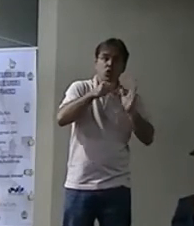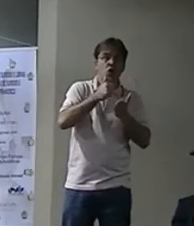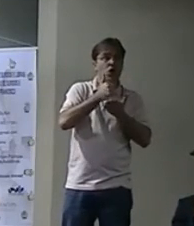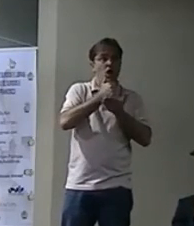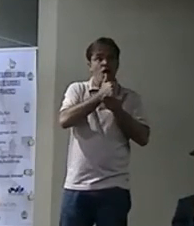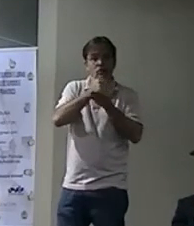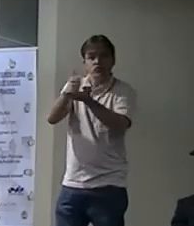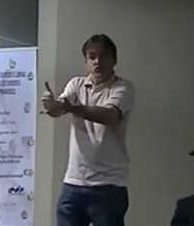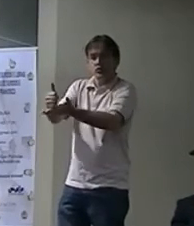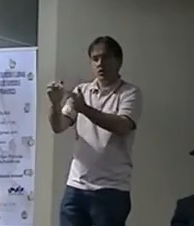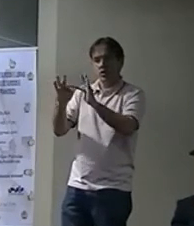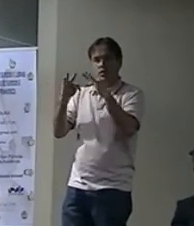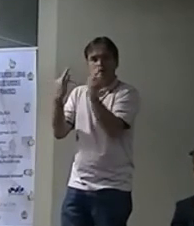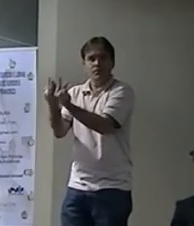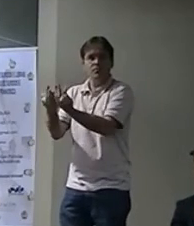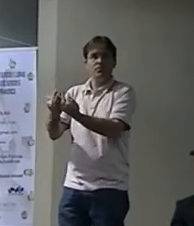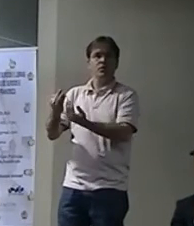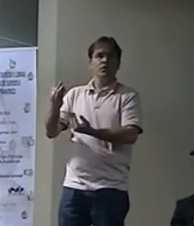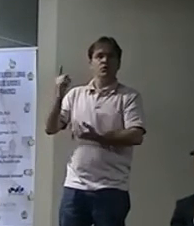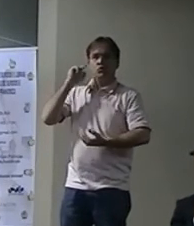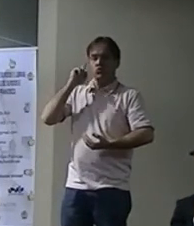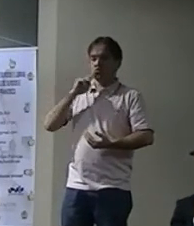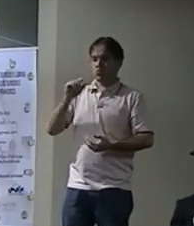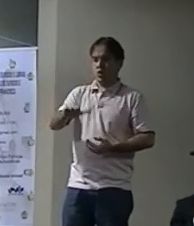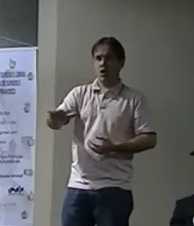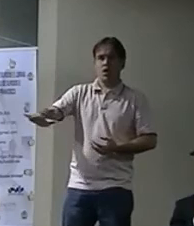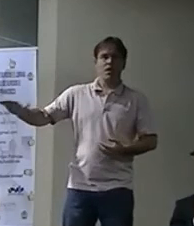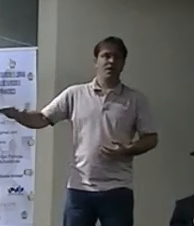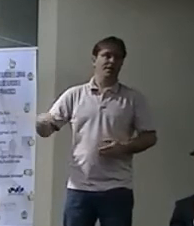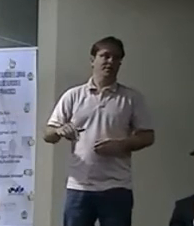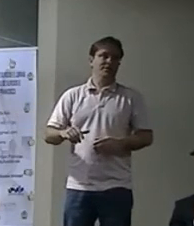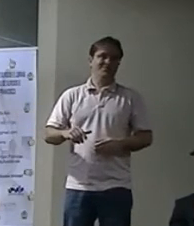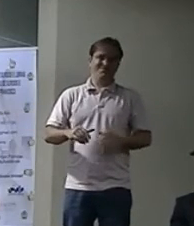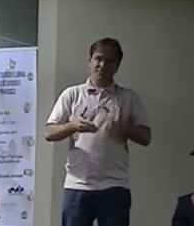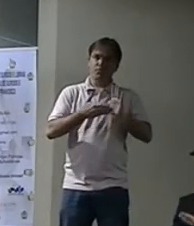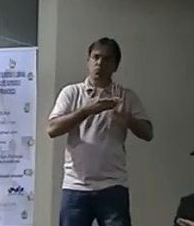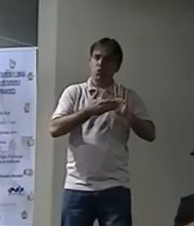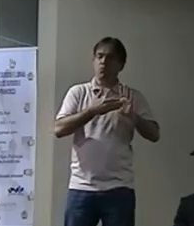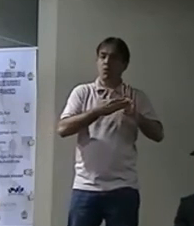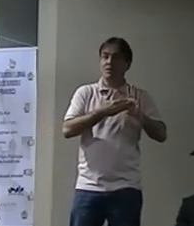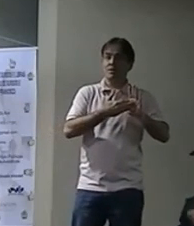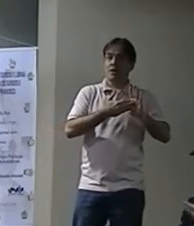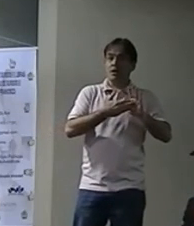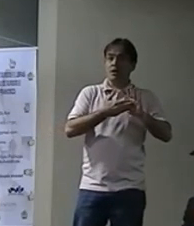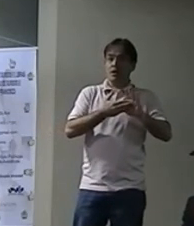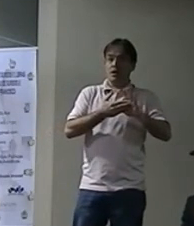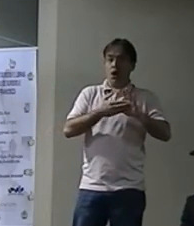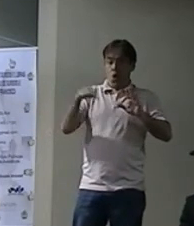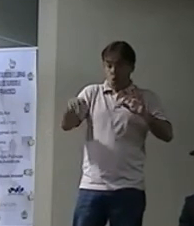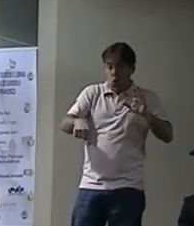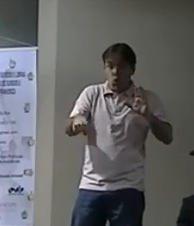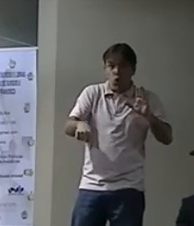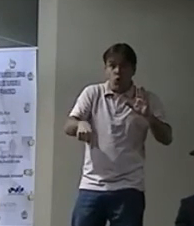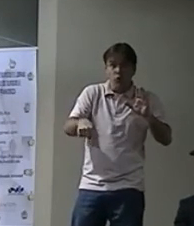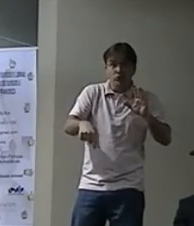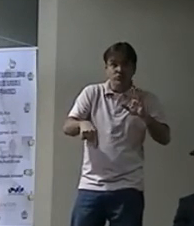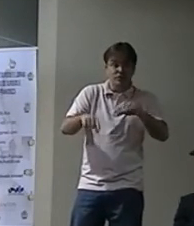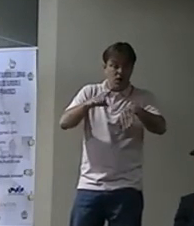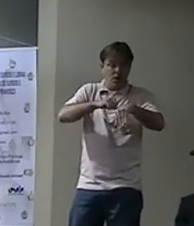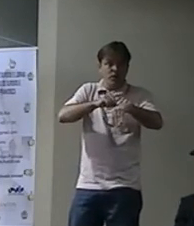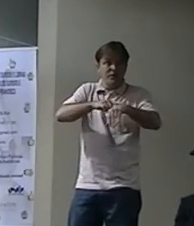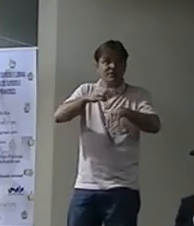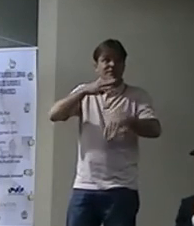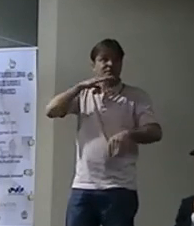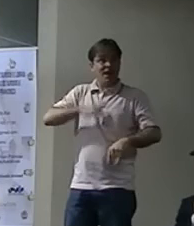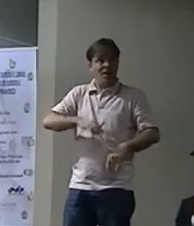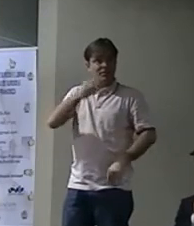a família com criança surda. Então, nossa palestra, às 3 horas, que eu não posso adiantar, não convém adiantar agora,